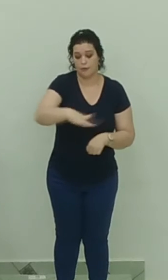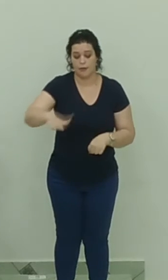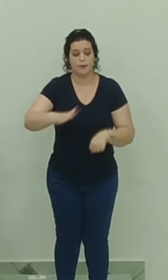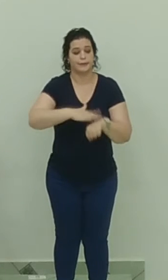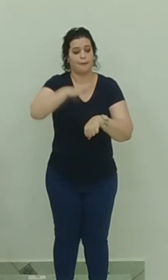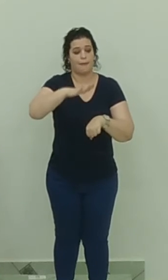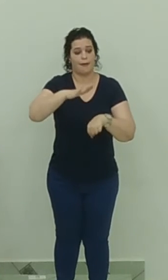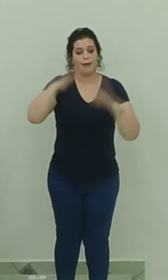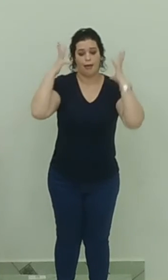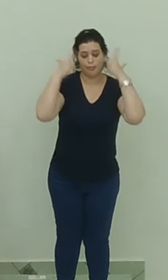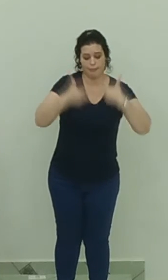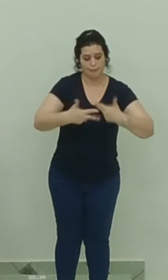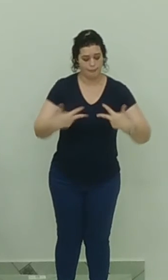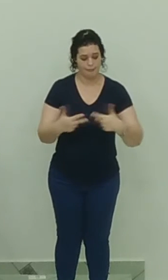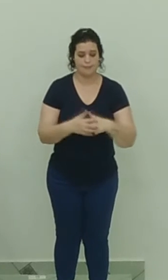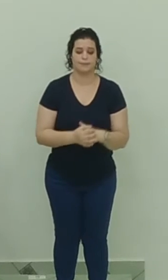estima-se